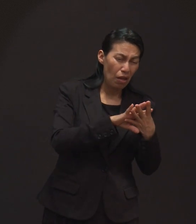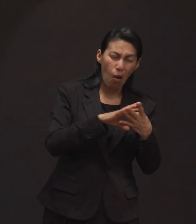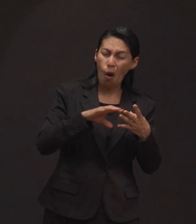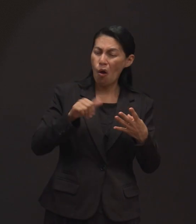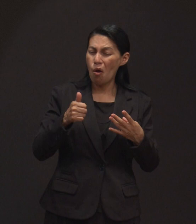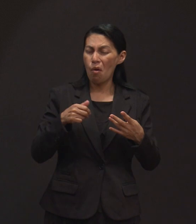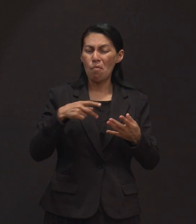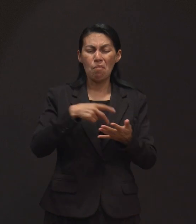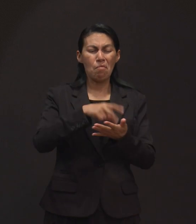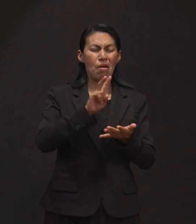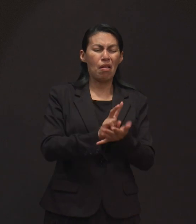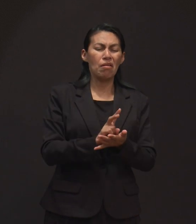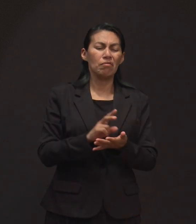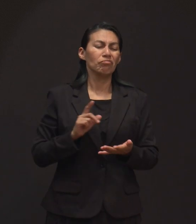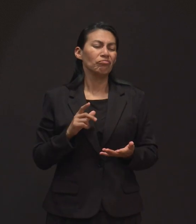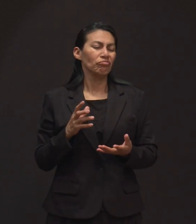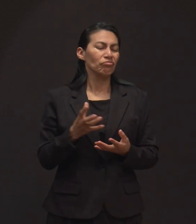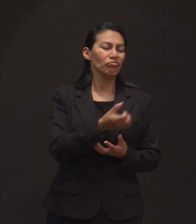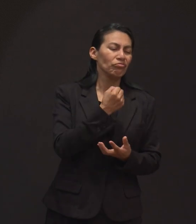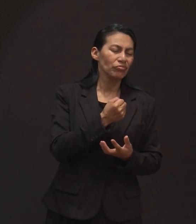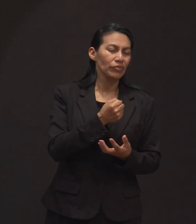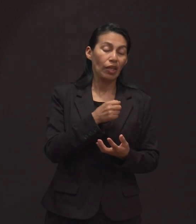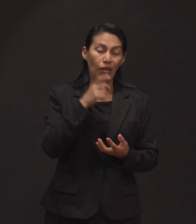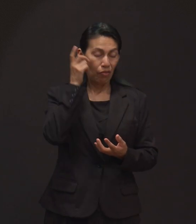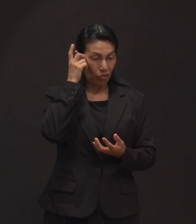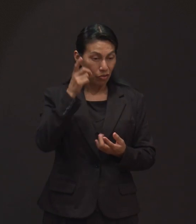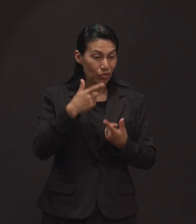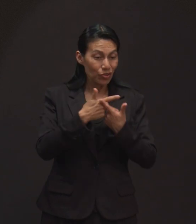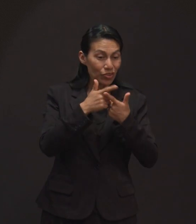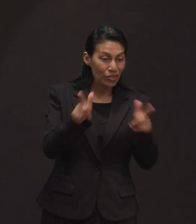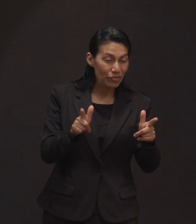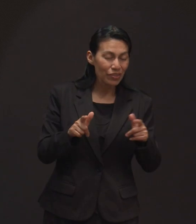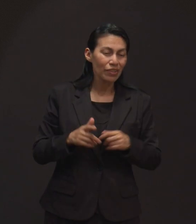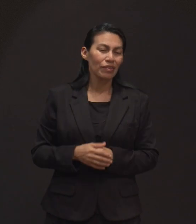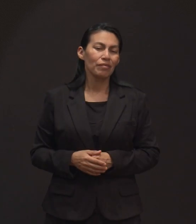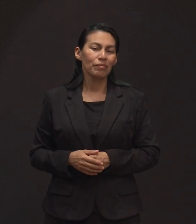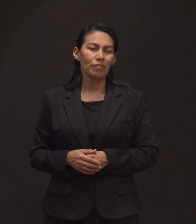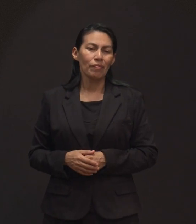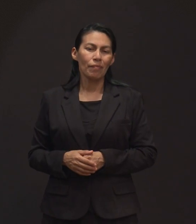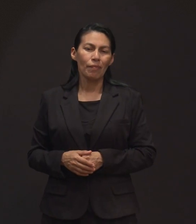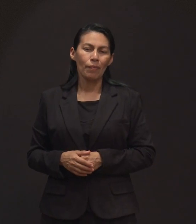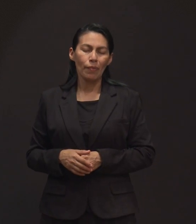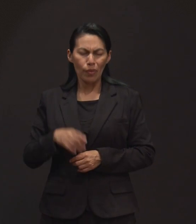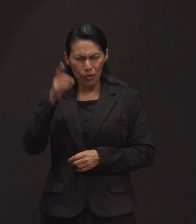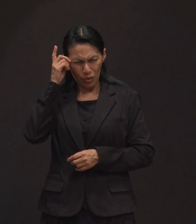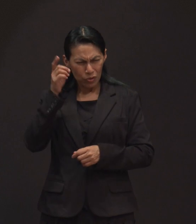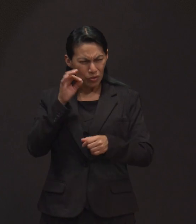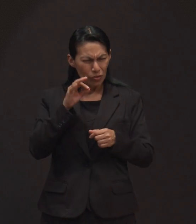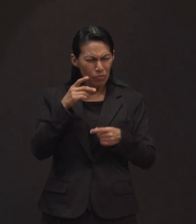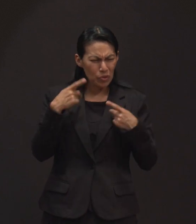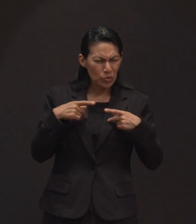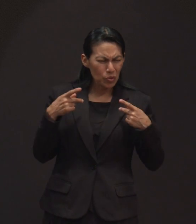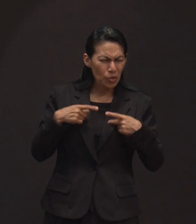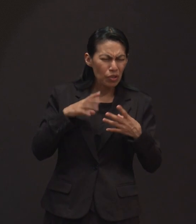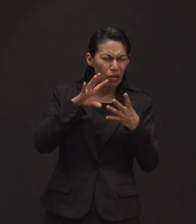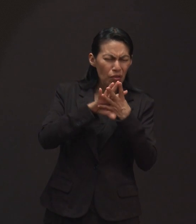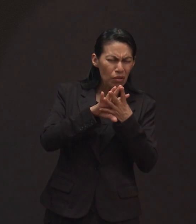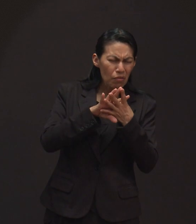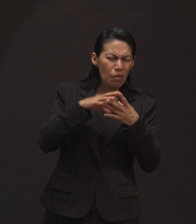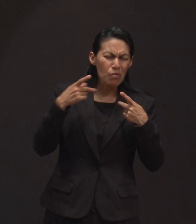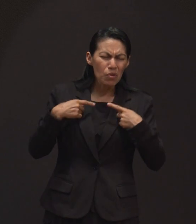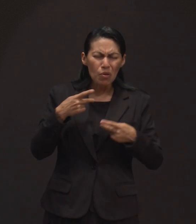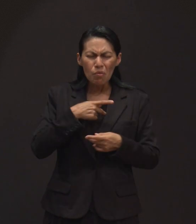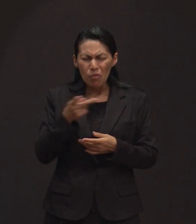cautivos, a los que han perdido cosas, a los que están pasando alguna crisis, porque Dios los va a defender. Y los